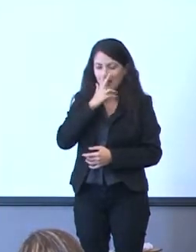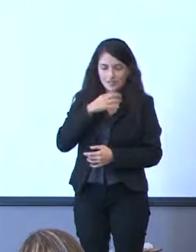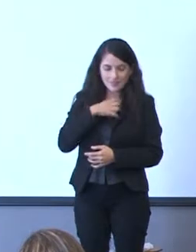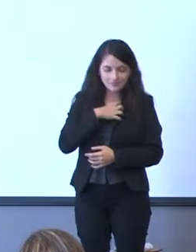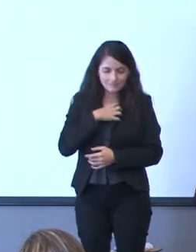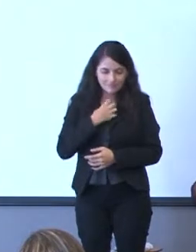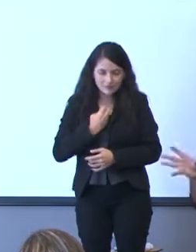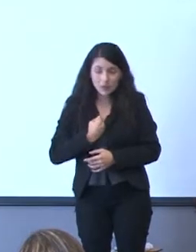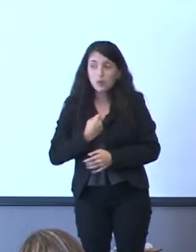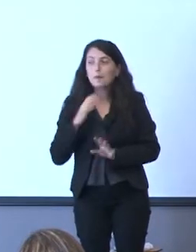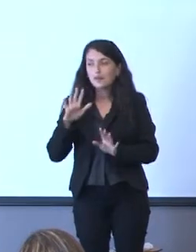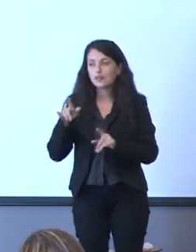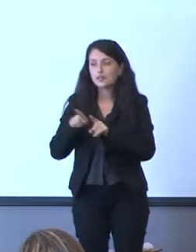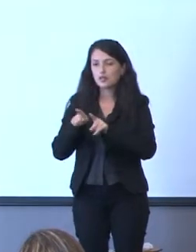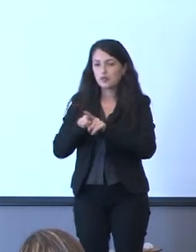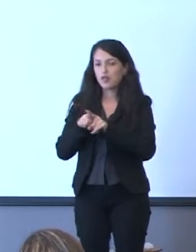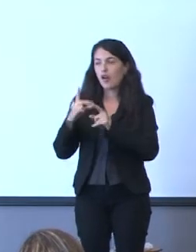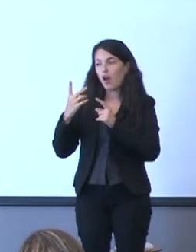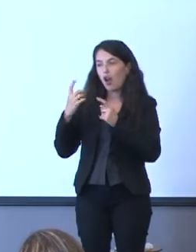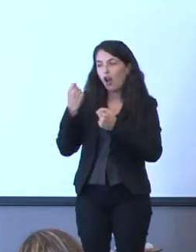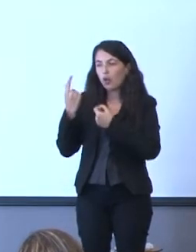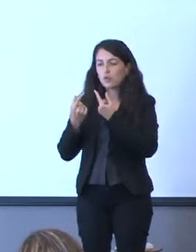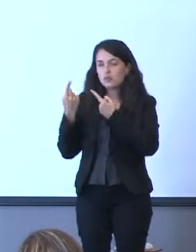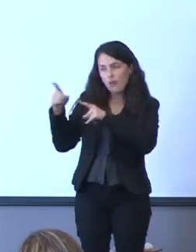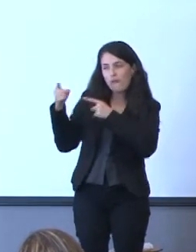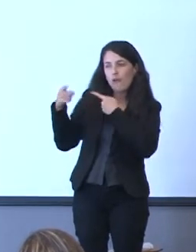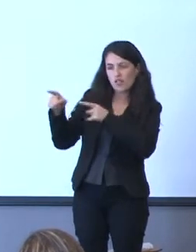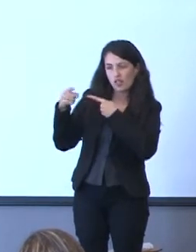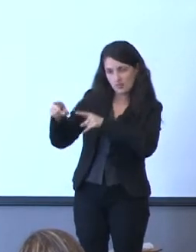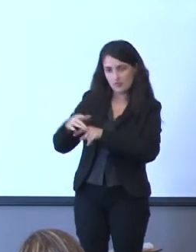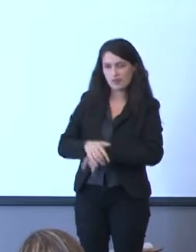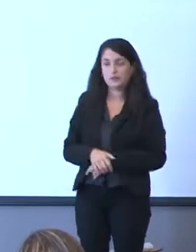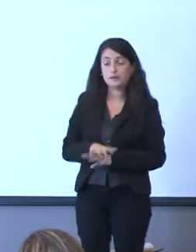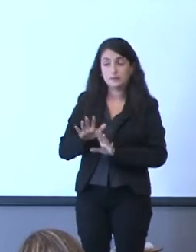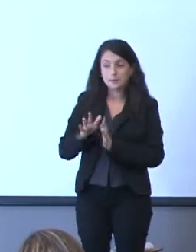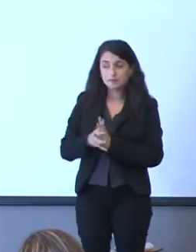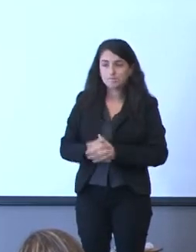mas eu queria também devolver algumas provocações para a senhora.